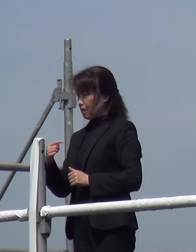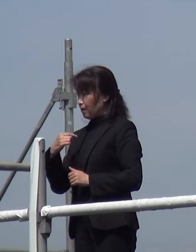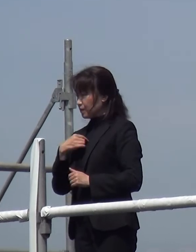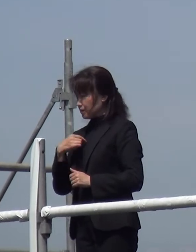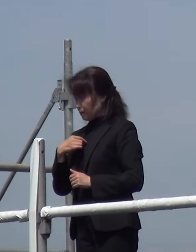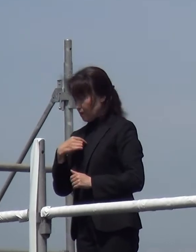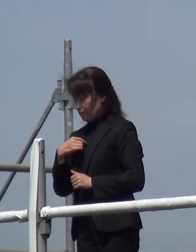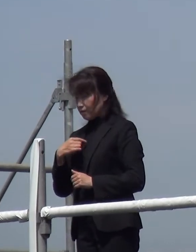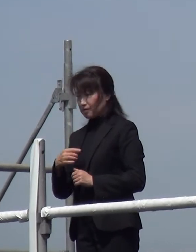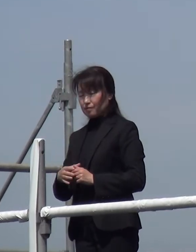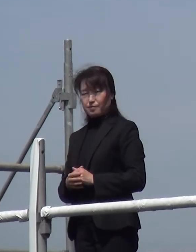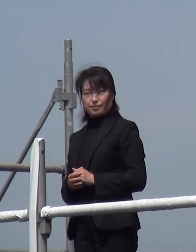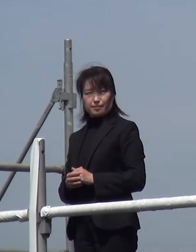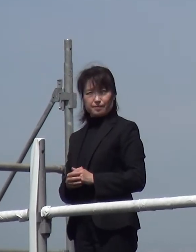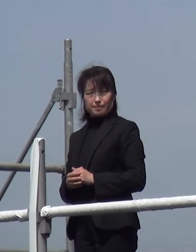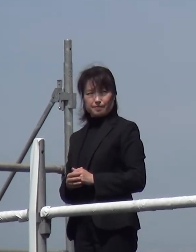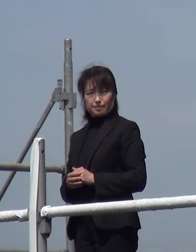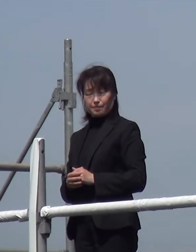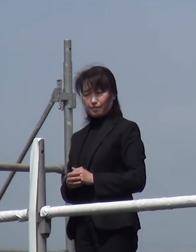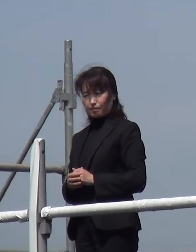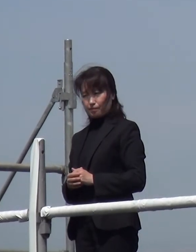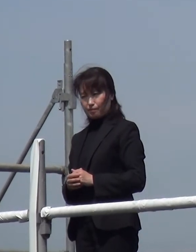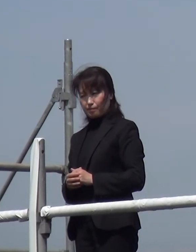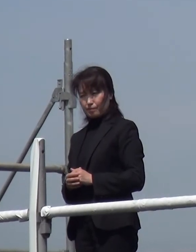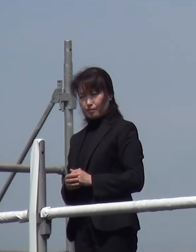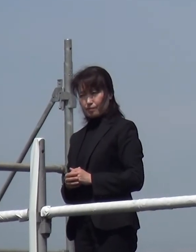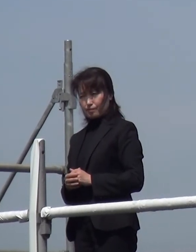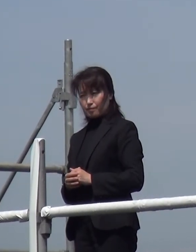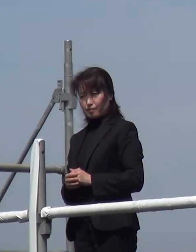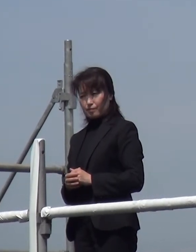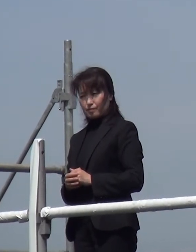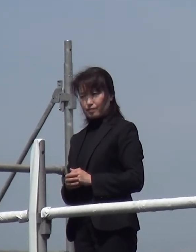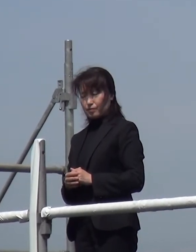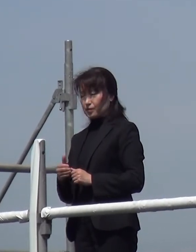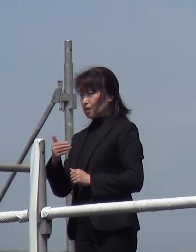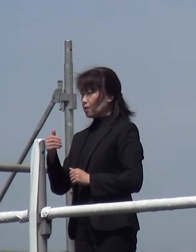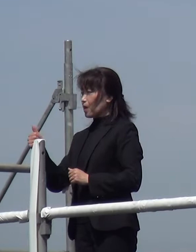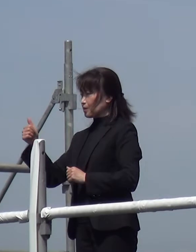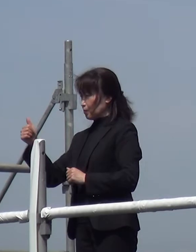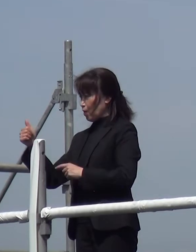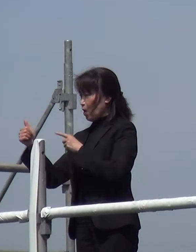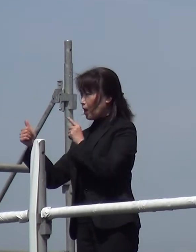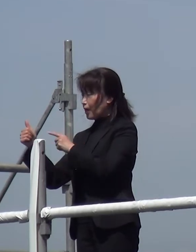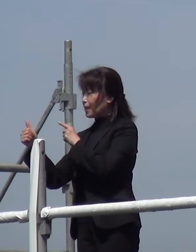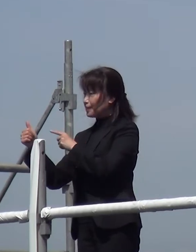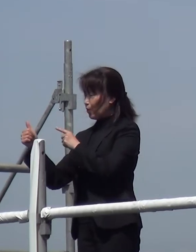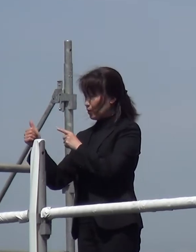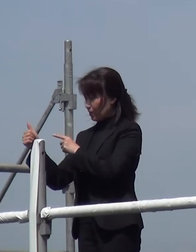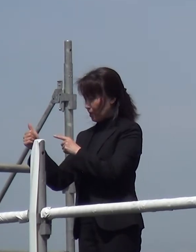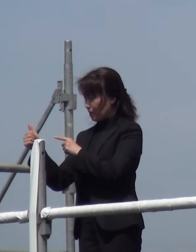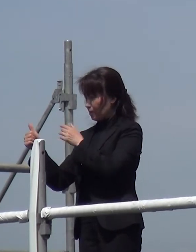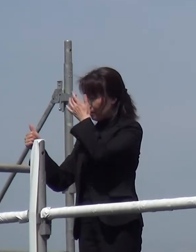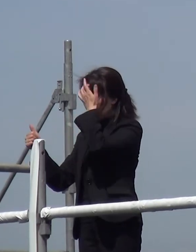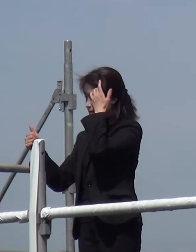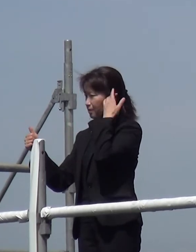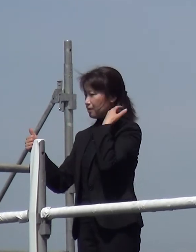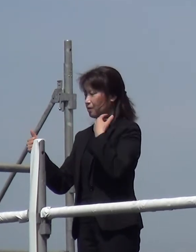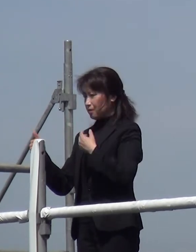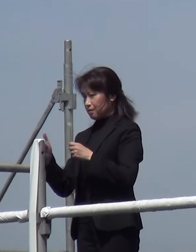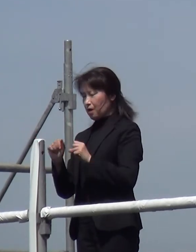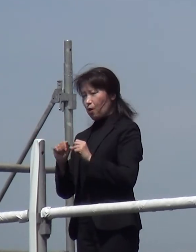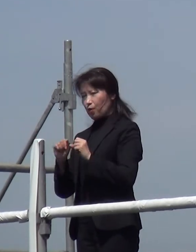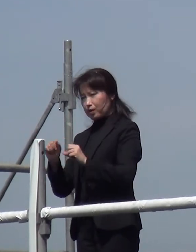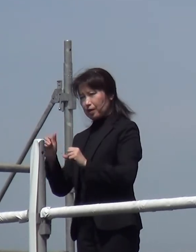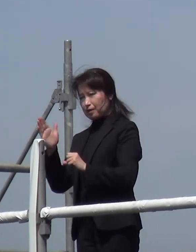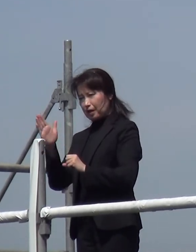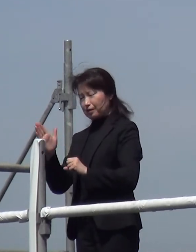は現在の死ぬ前のグラスにも彼にとっていやそれは起こらないだろう